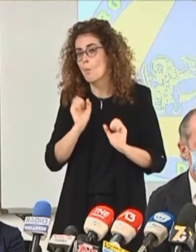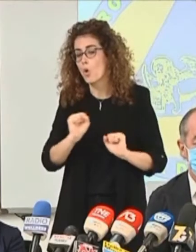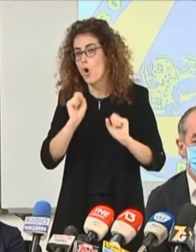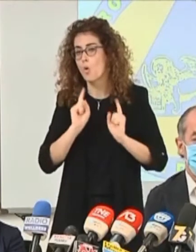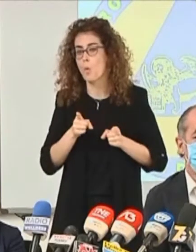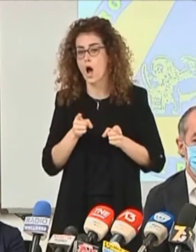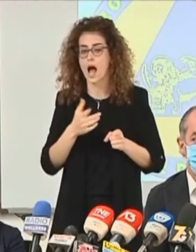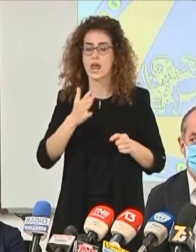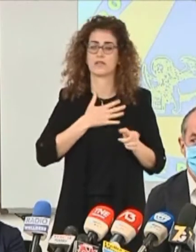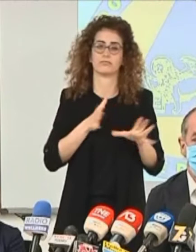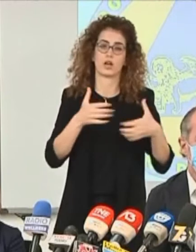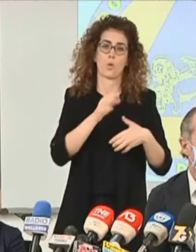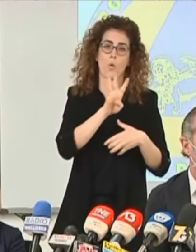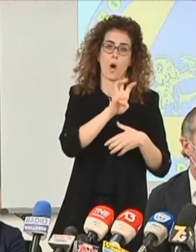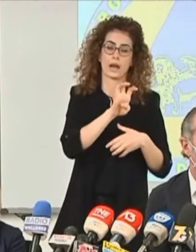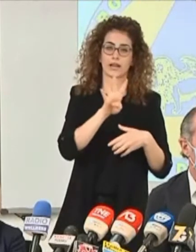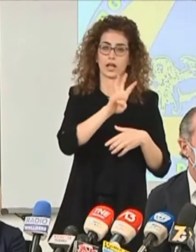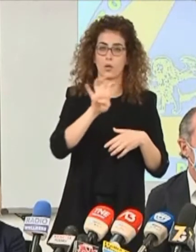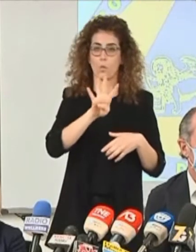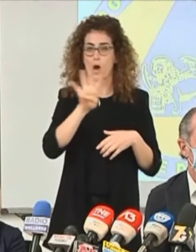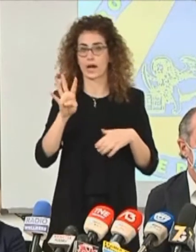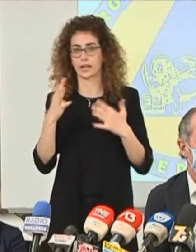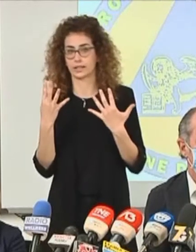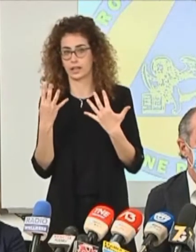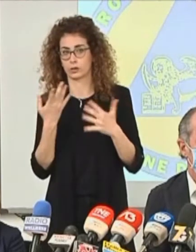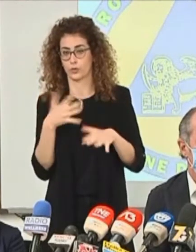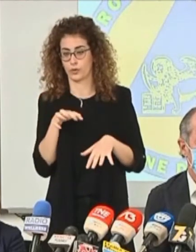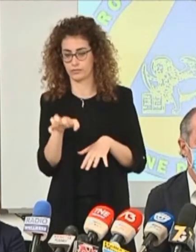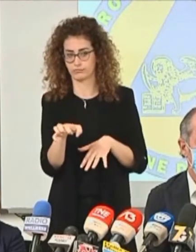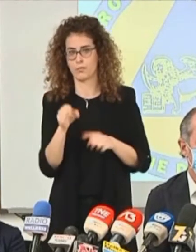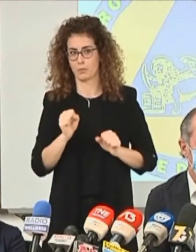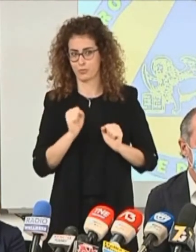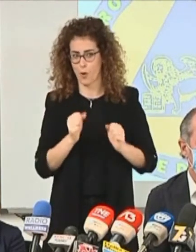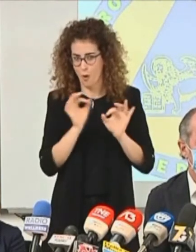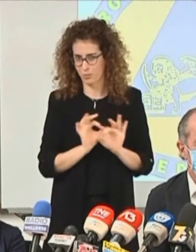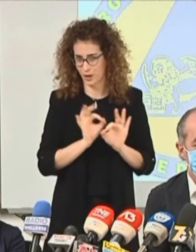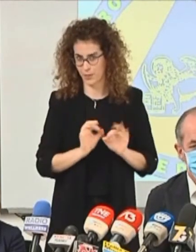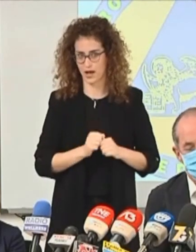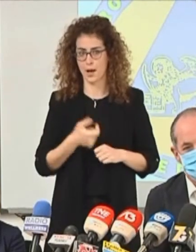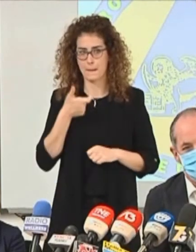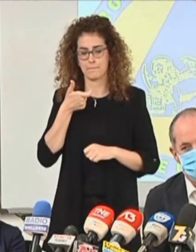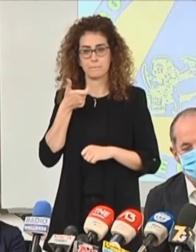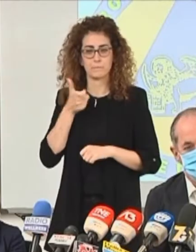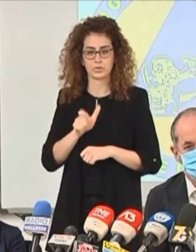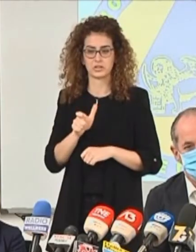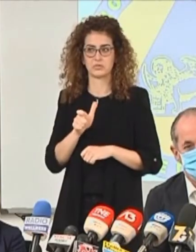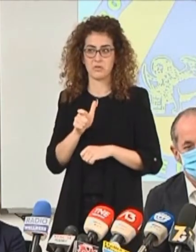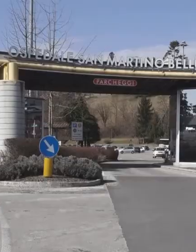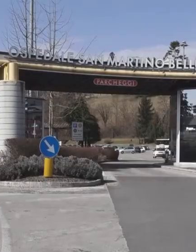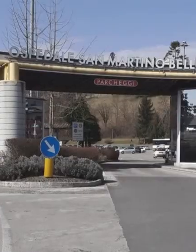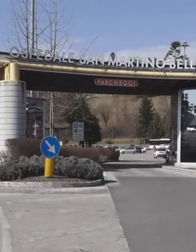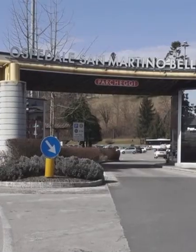il 40 49 anni scaldi nei motori perché appunto di farli prima di fine maggio